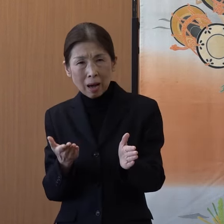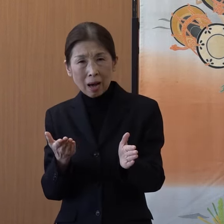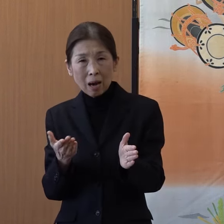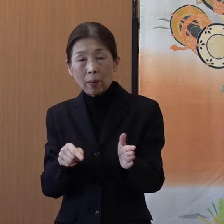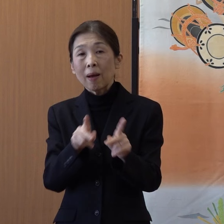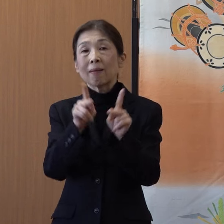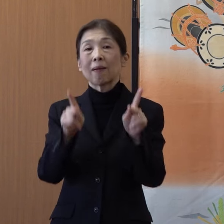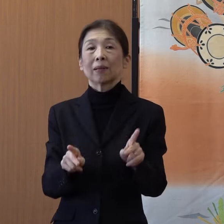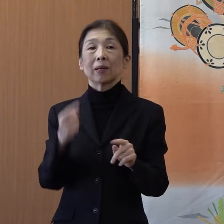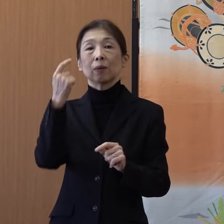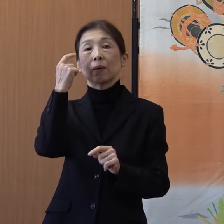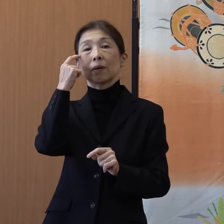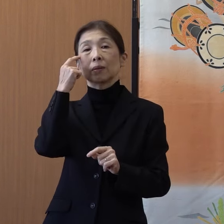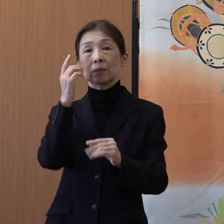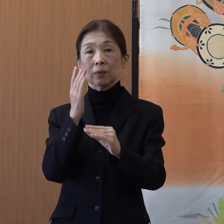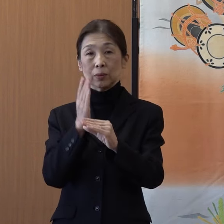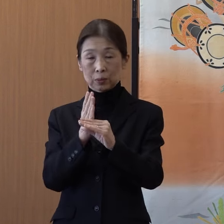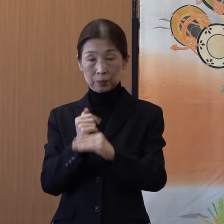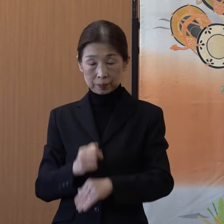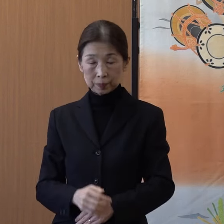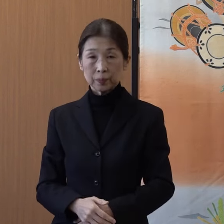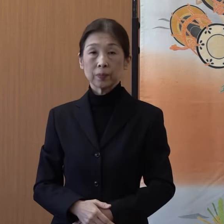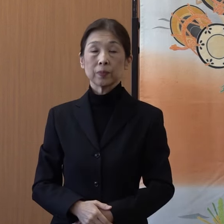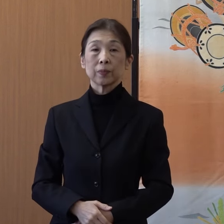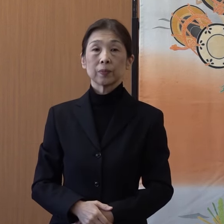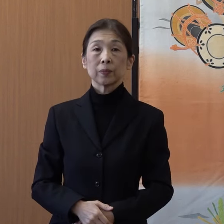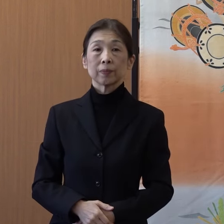ては感じているところでもあります。